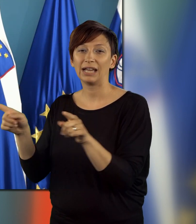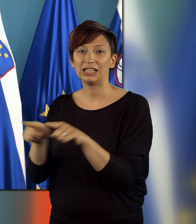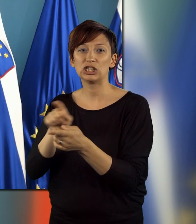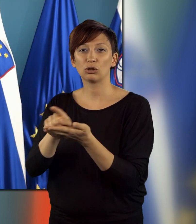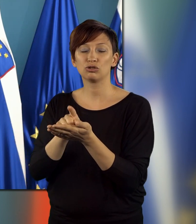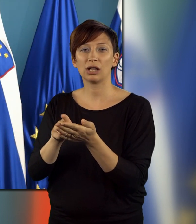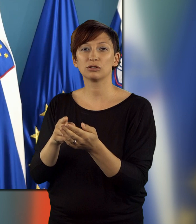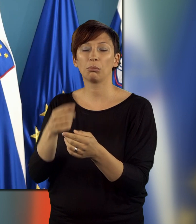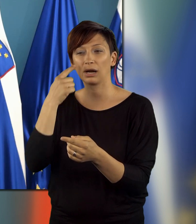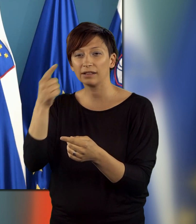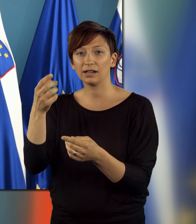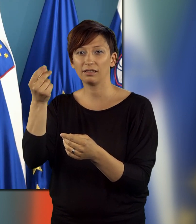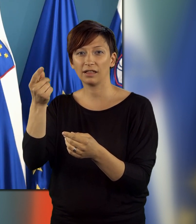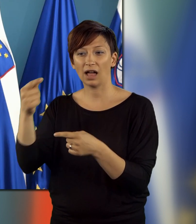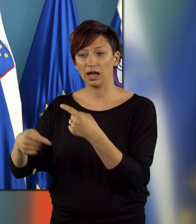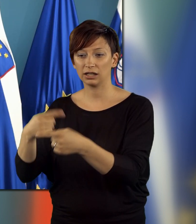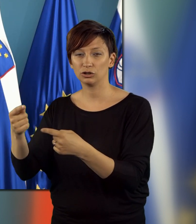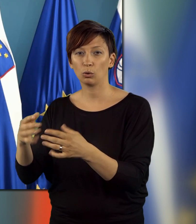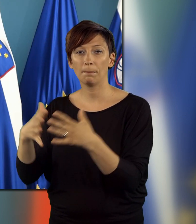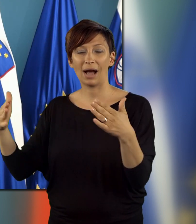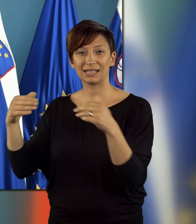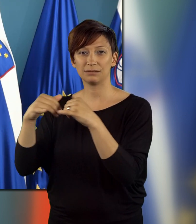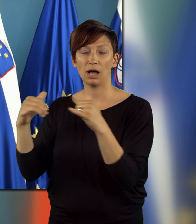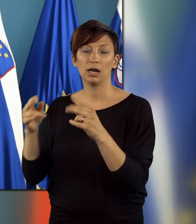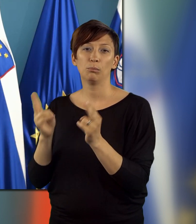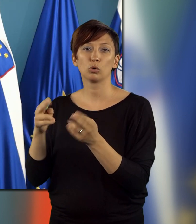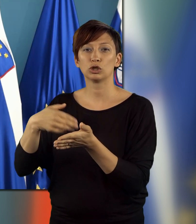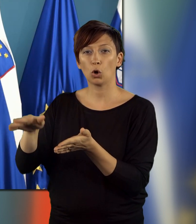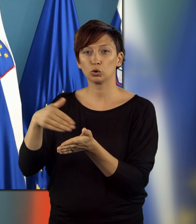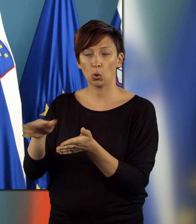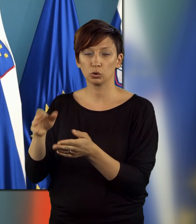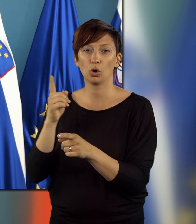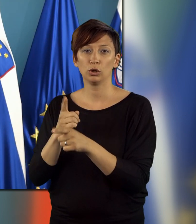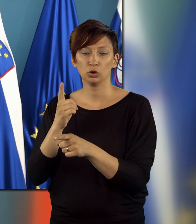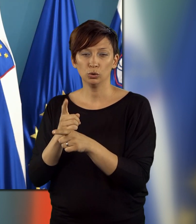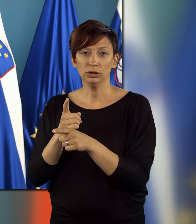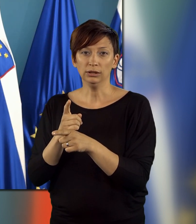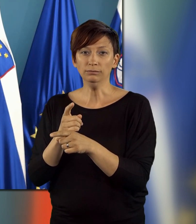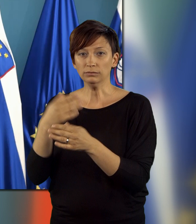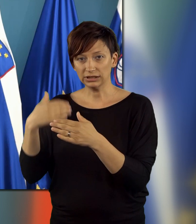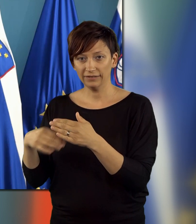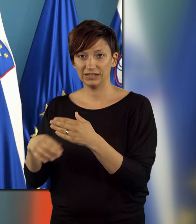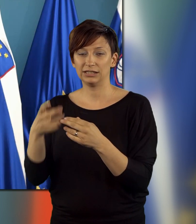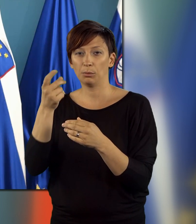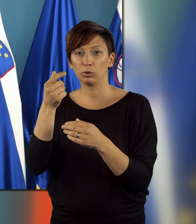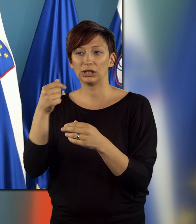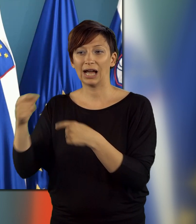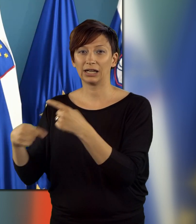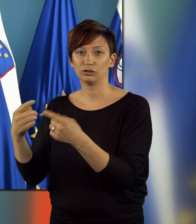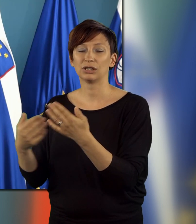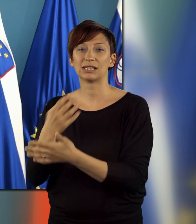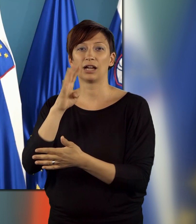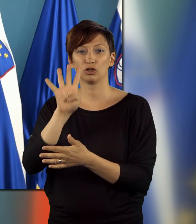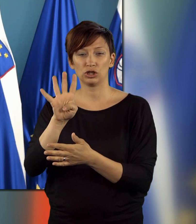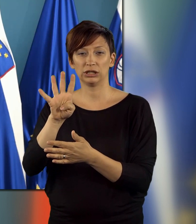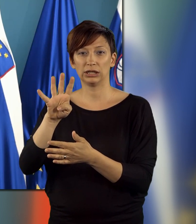po denarnem toku maksimalne obsege odhodkov in pa deficite po denarnem toku za